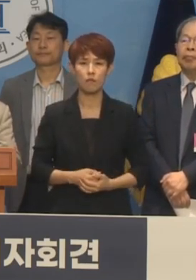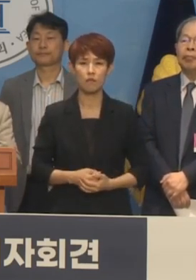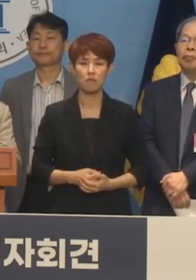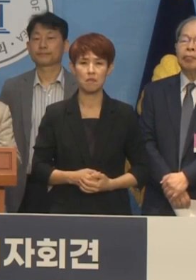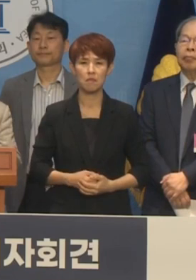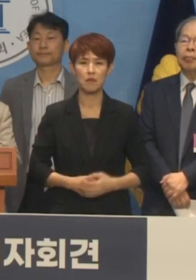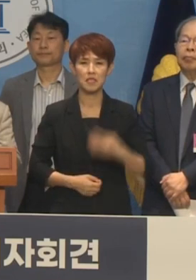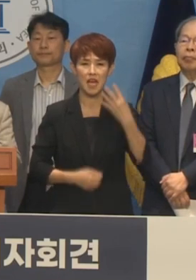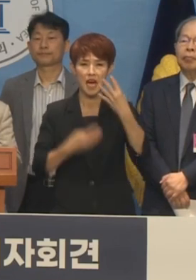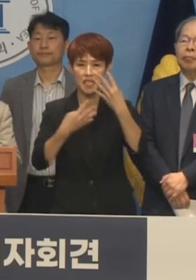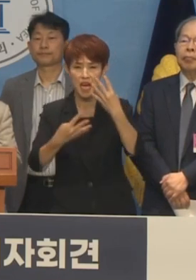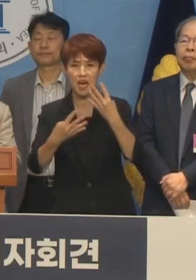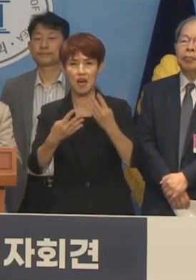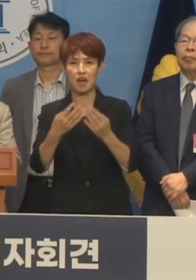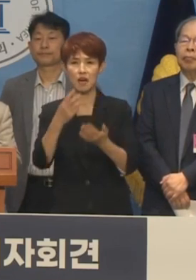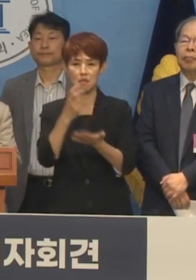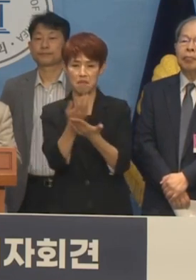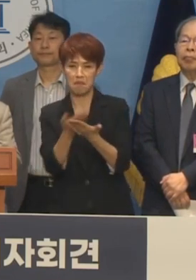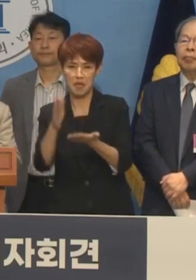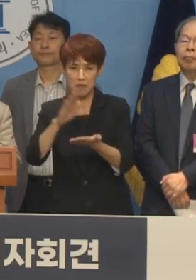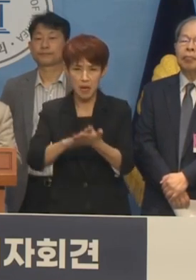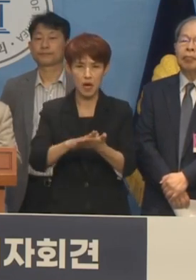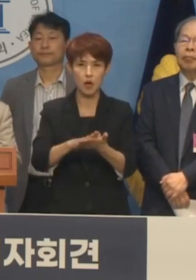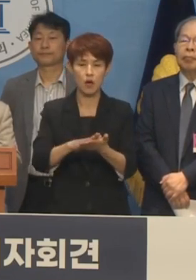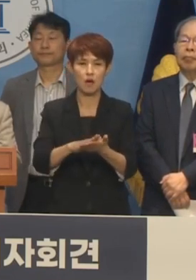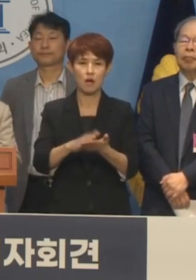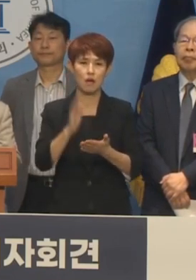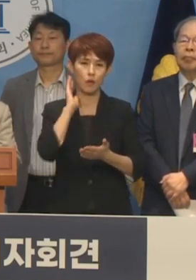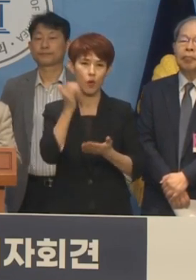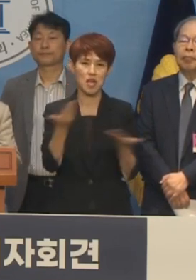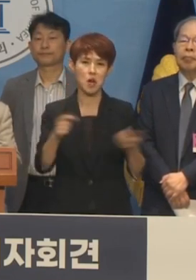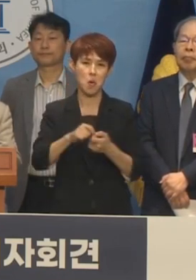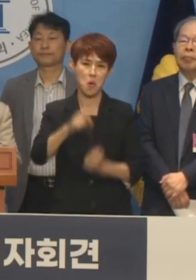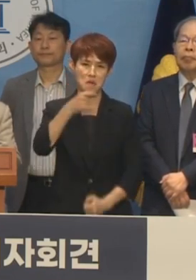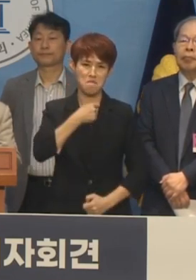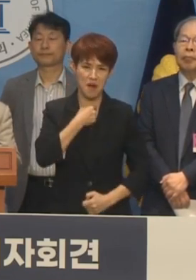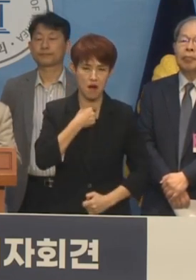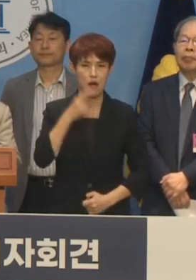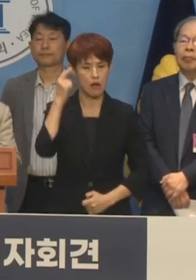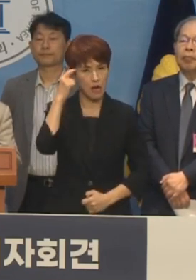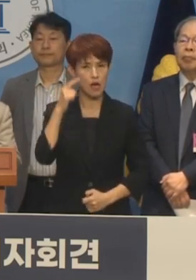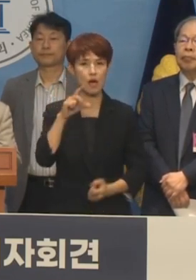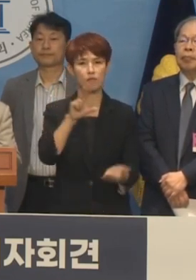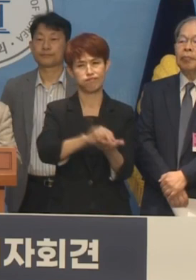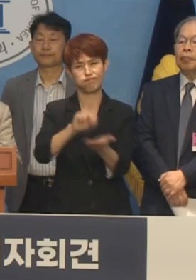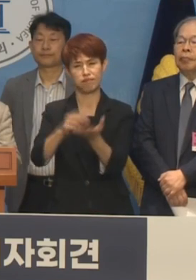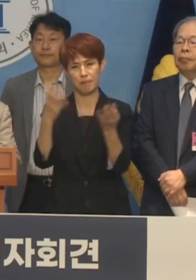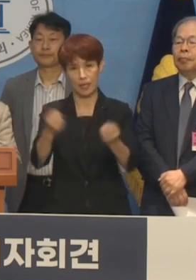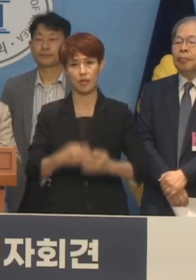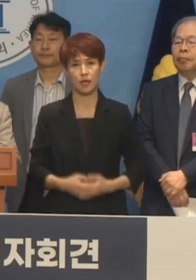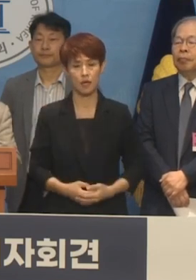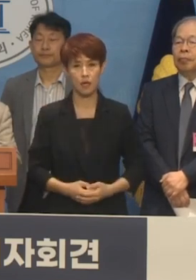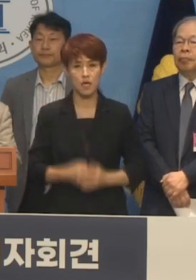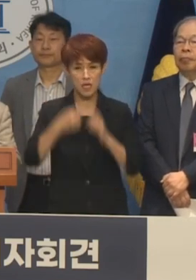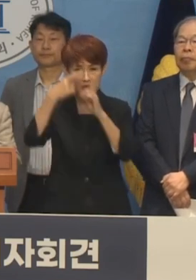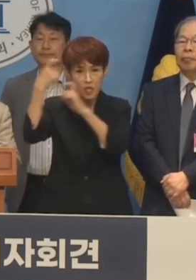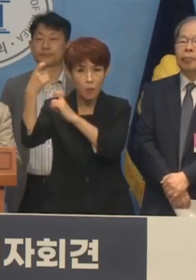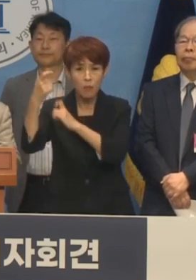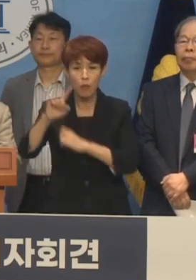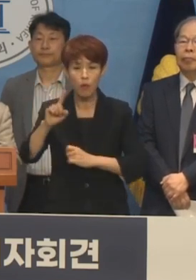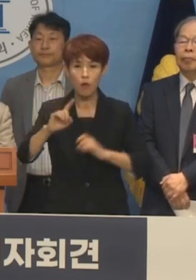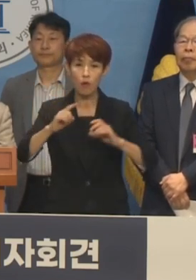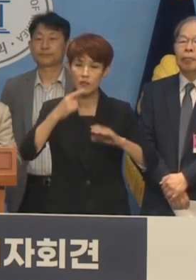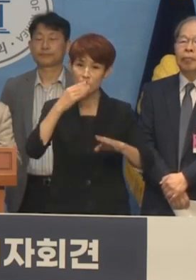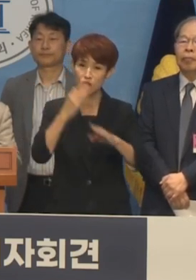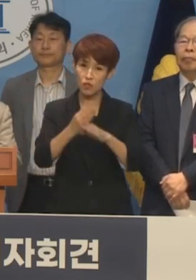4.4 5.2 개헌이니 영구집권을 위해서 온갖 그 민주주의 파괴 행위를 자행했습니다. 뭘 기념합니까? 민주주의 파괴를